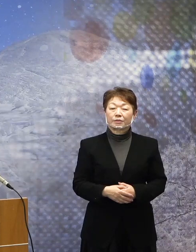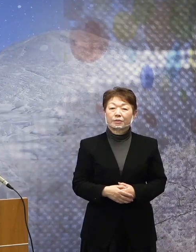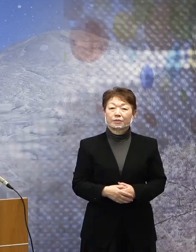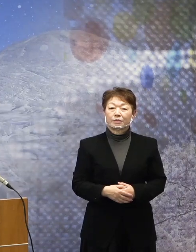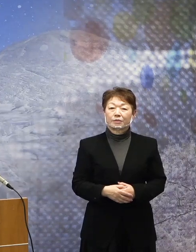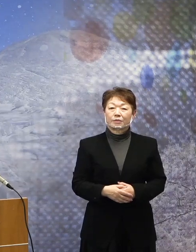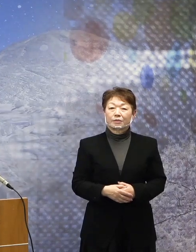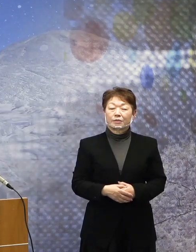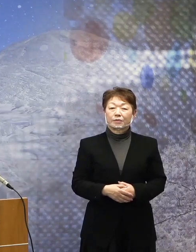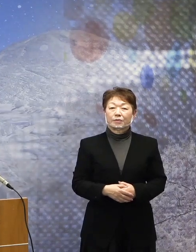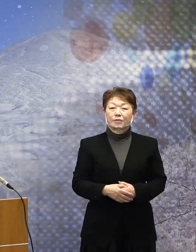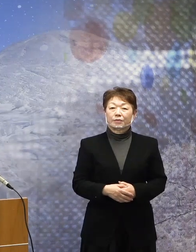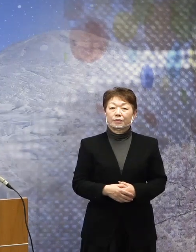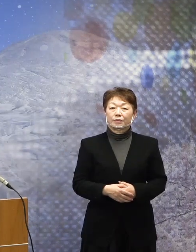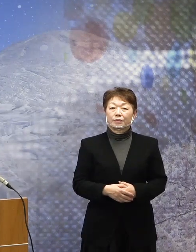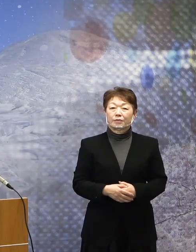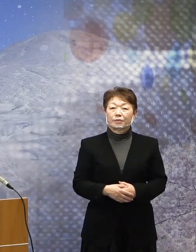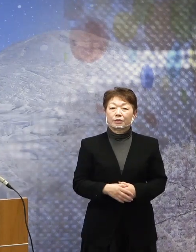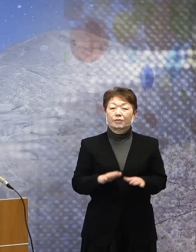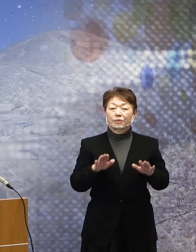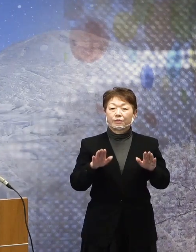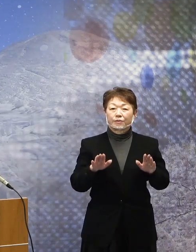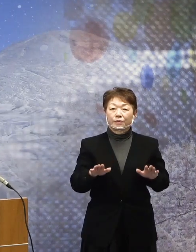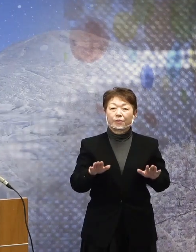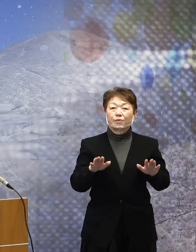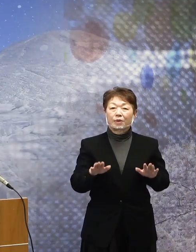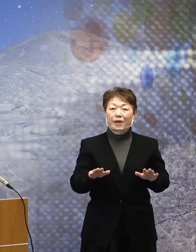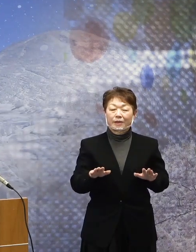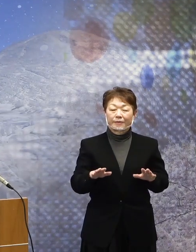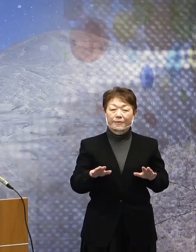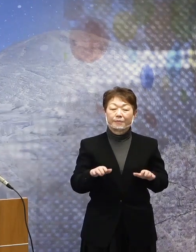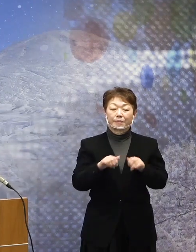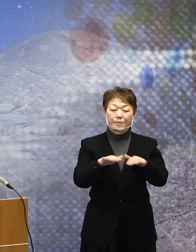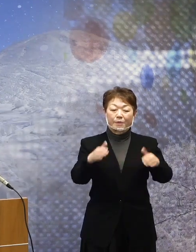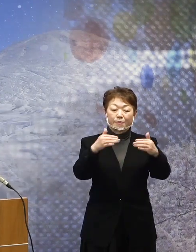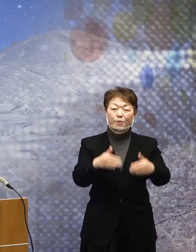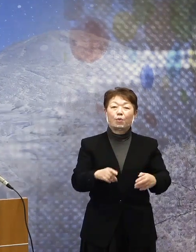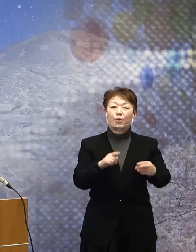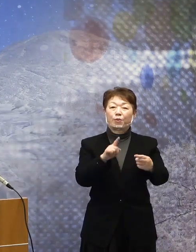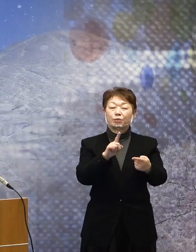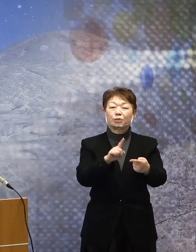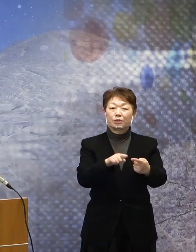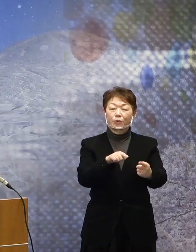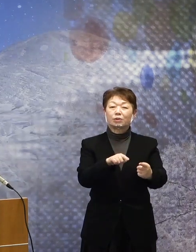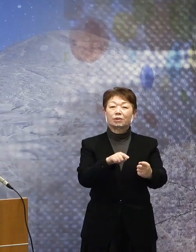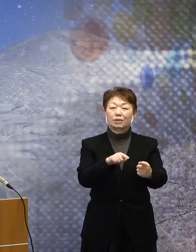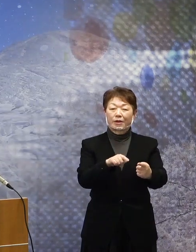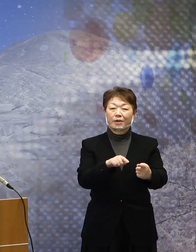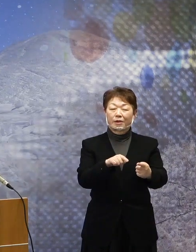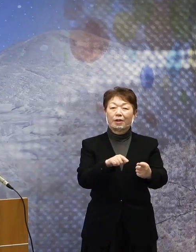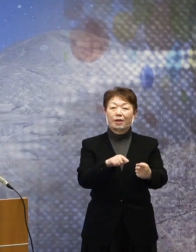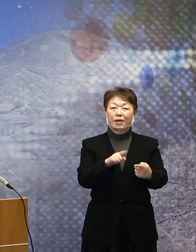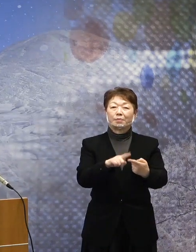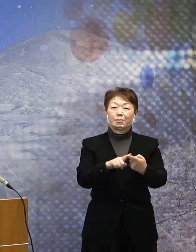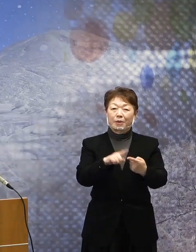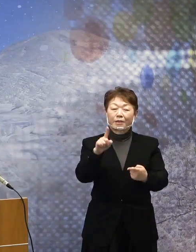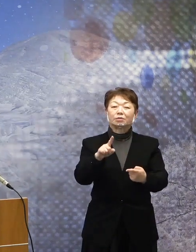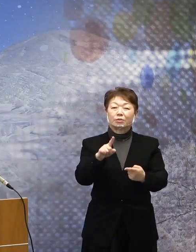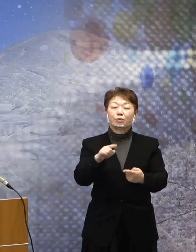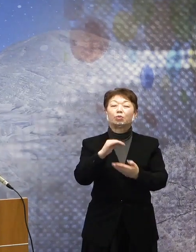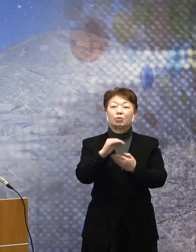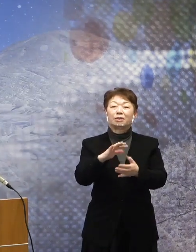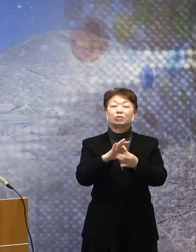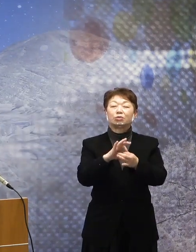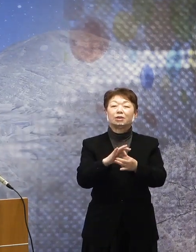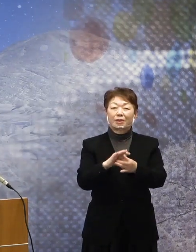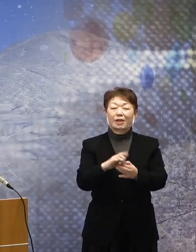ただいて大変申し訳ないんですが、改めて今回そのマン防適用が見送りになったことについて改めて市長のコメントの方をお願いします。 そう